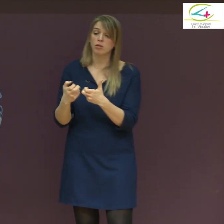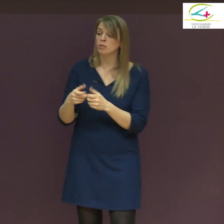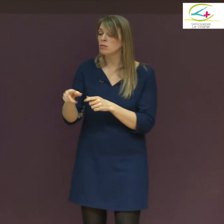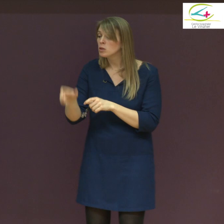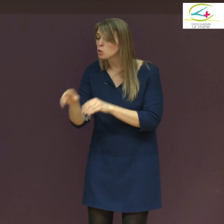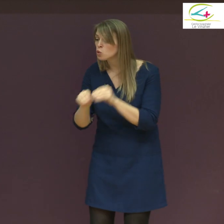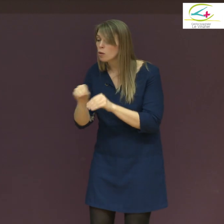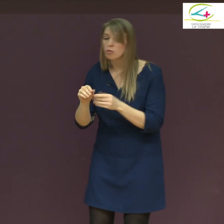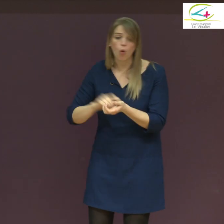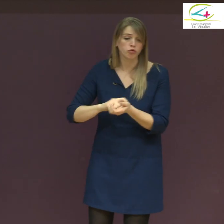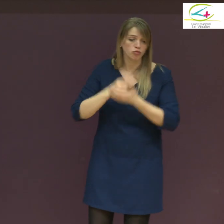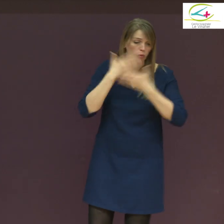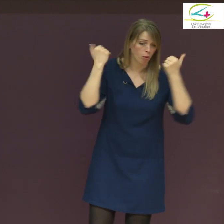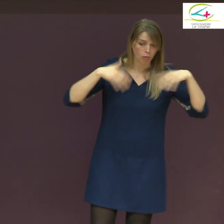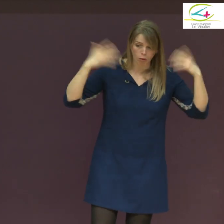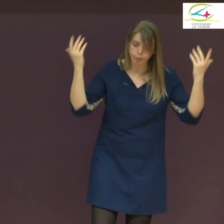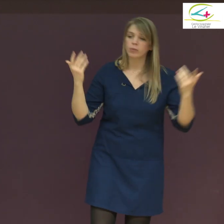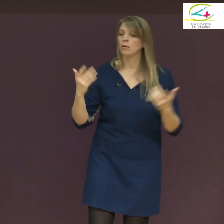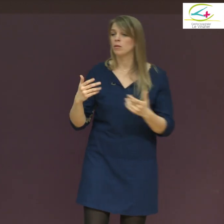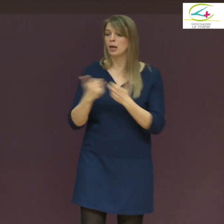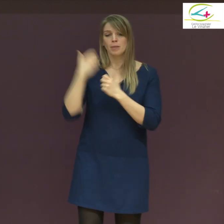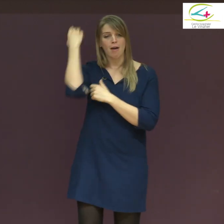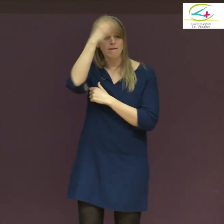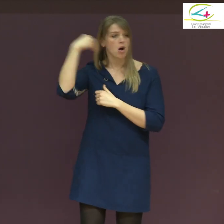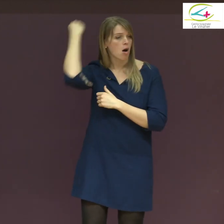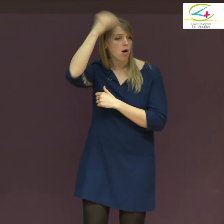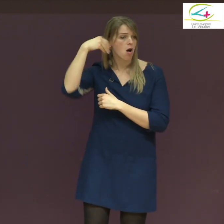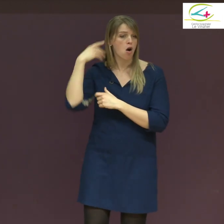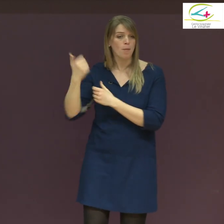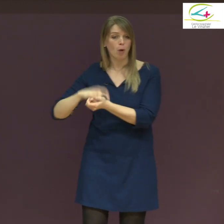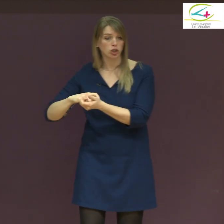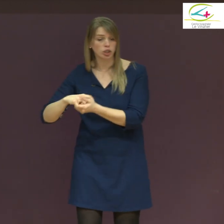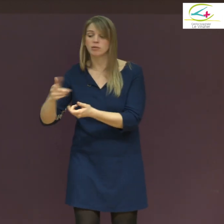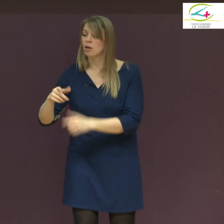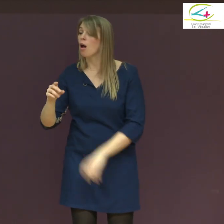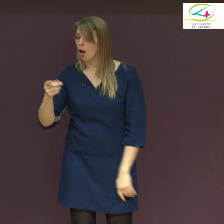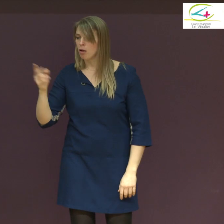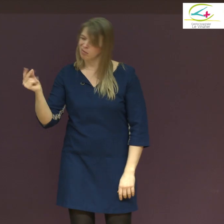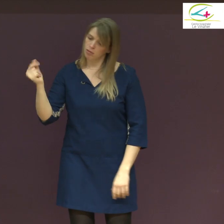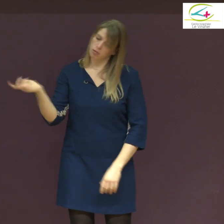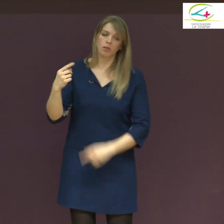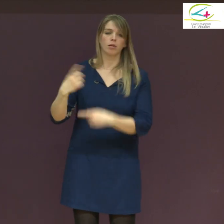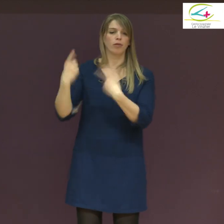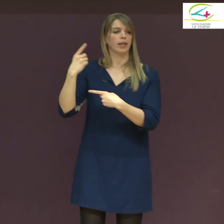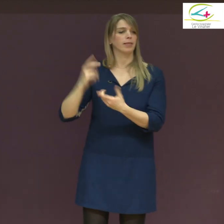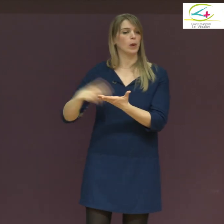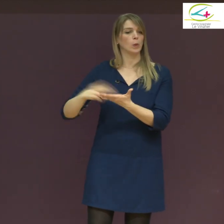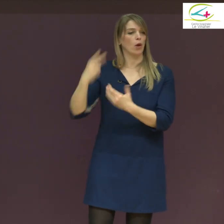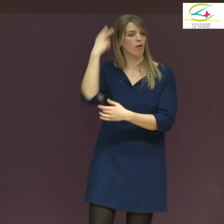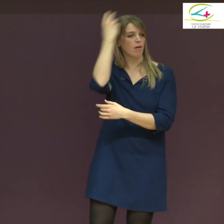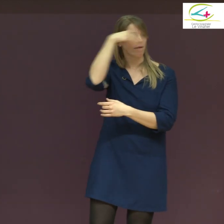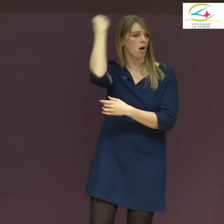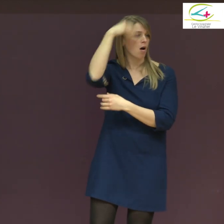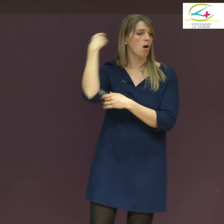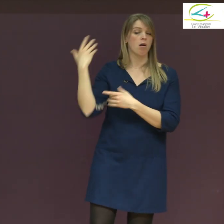qui soit d'origine, je ne sais pas, afghane, on devient de fait traducteur afghan. Ce qui pose beaucoup de soucis,